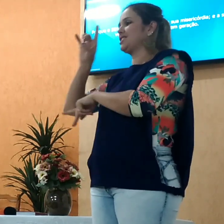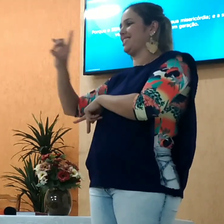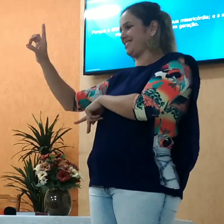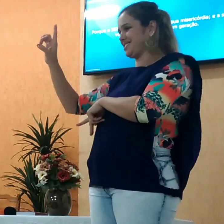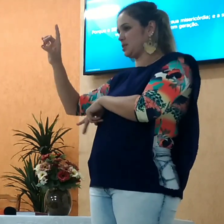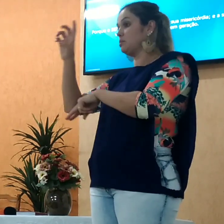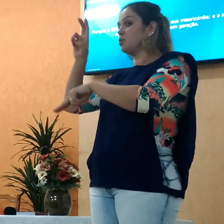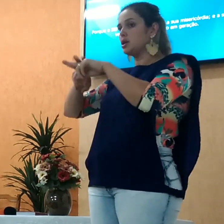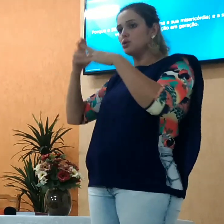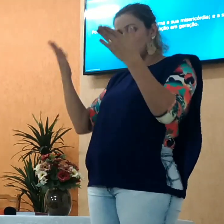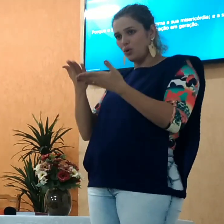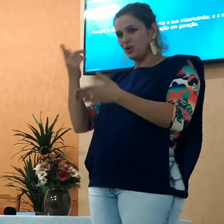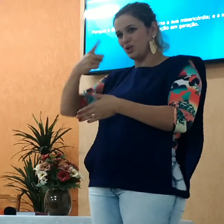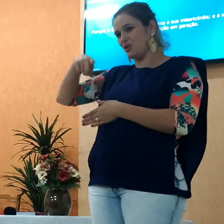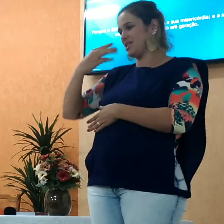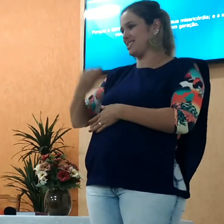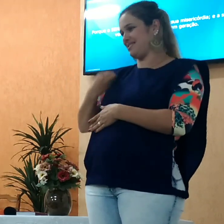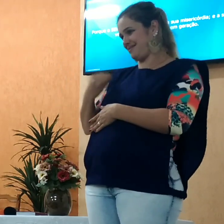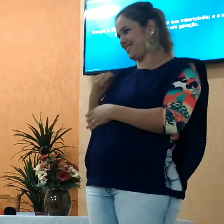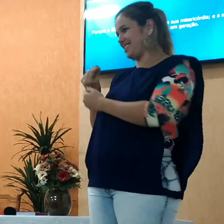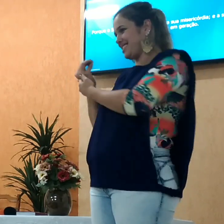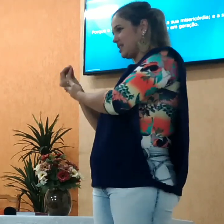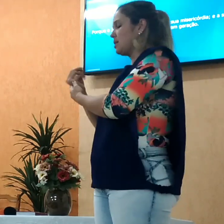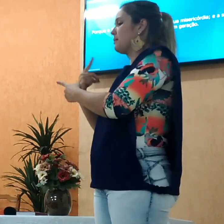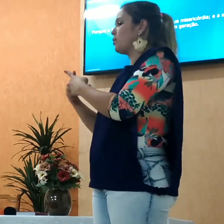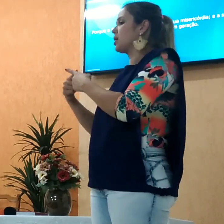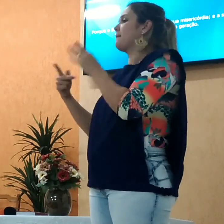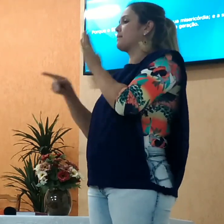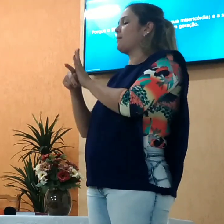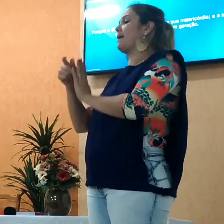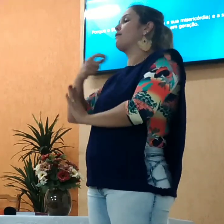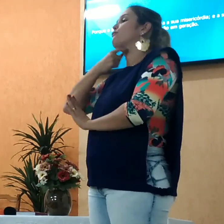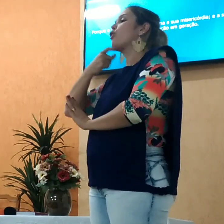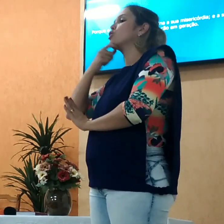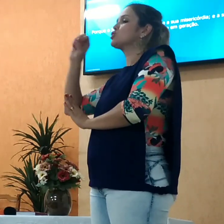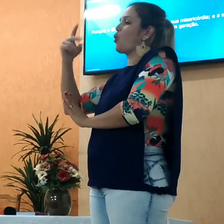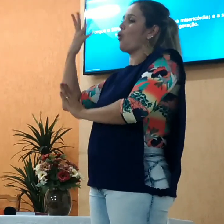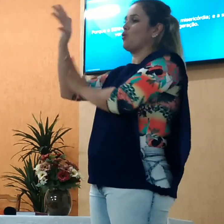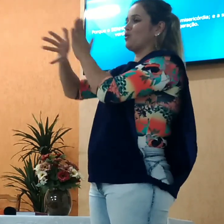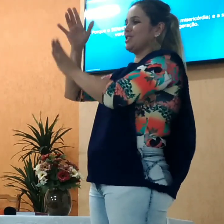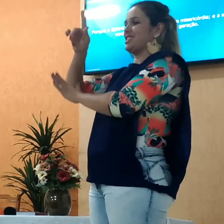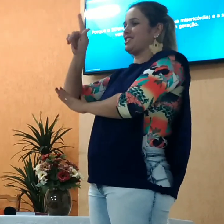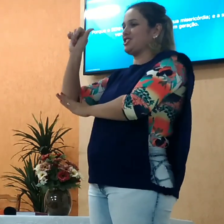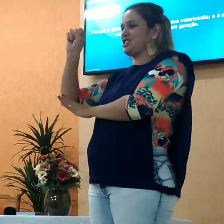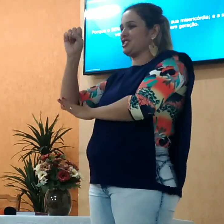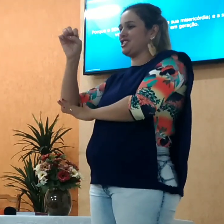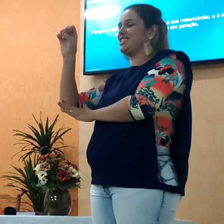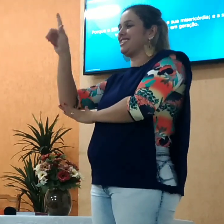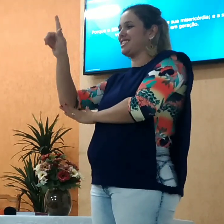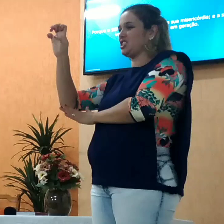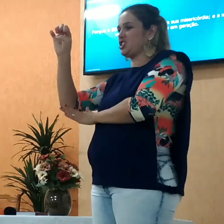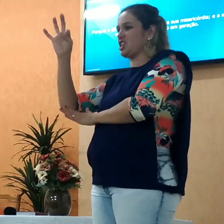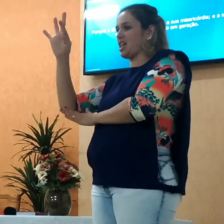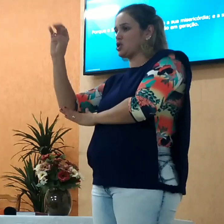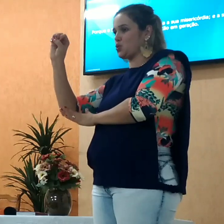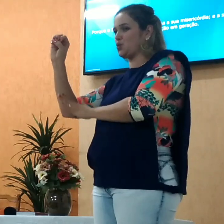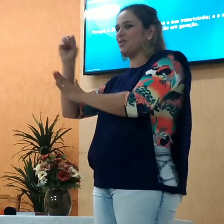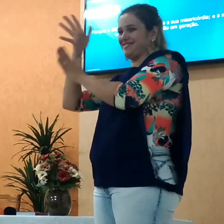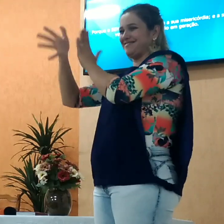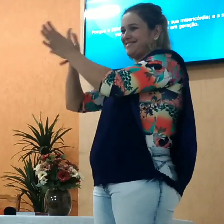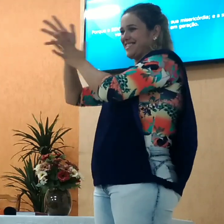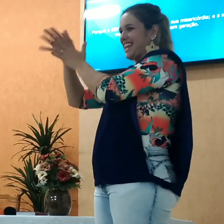por através da nossa voz, através do gesto, como vocês, mas louvando a Deus, porque foi